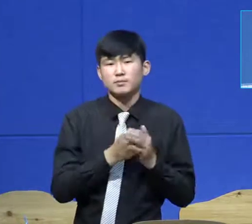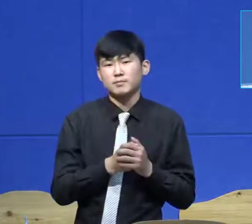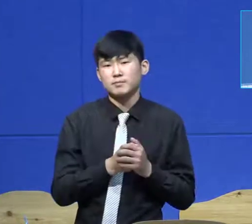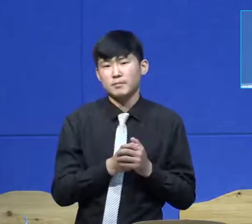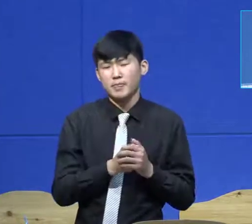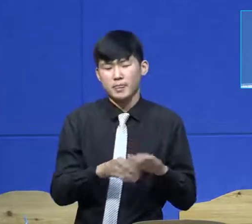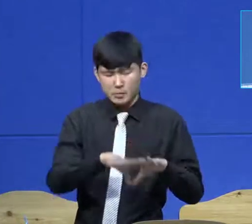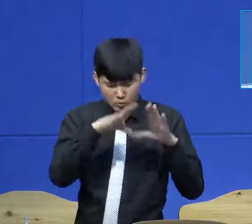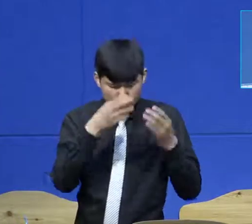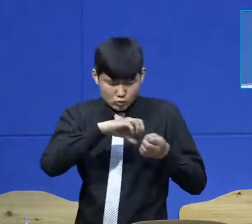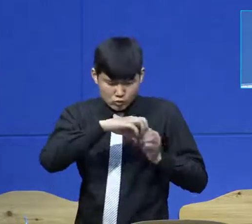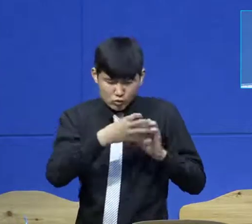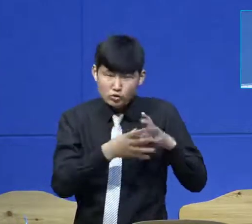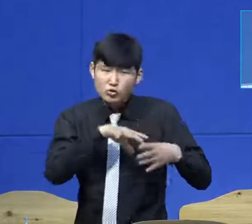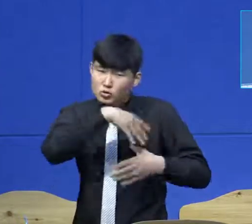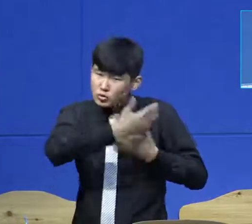Бүх ертөнцөөр явж